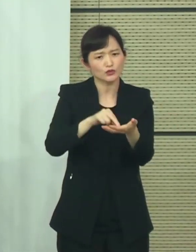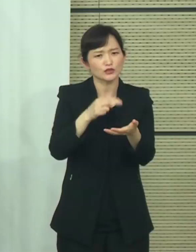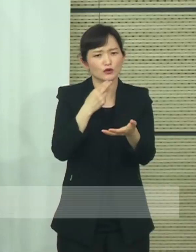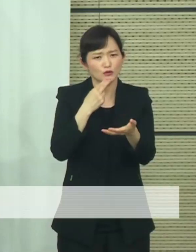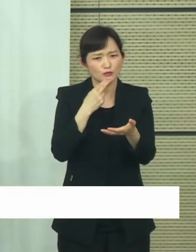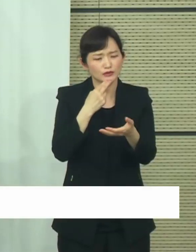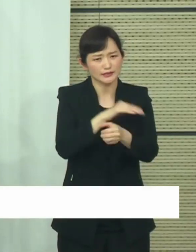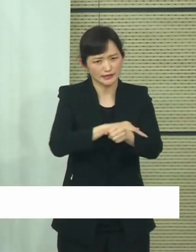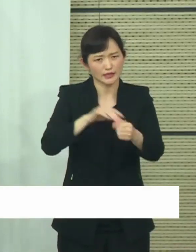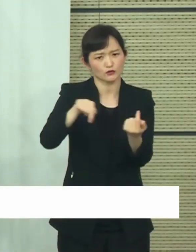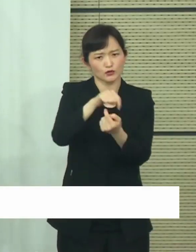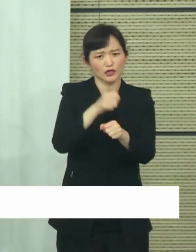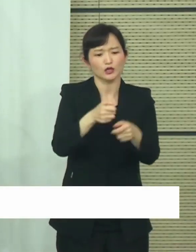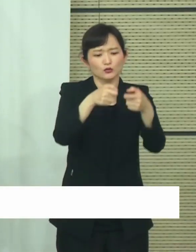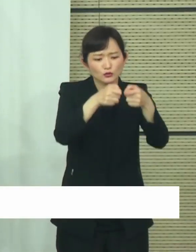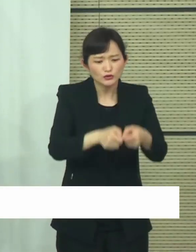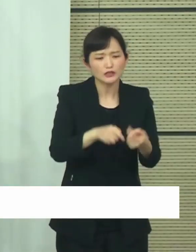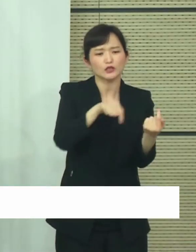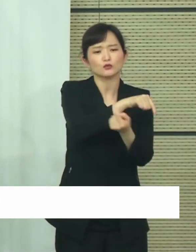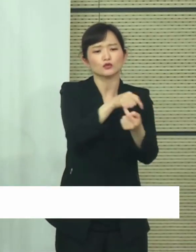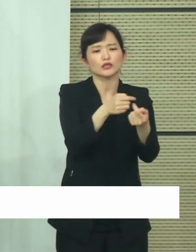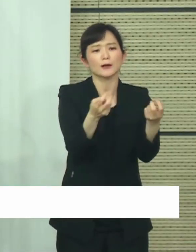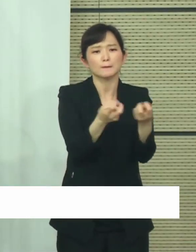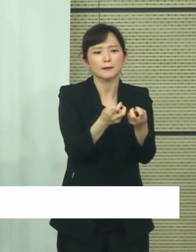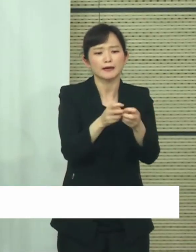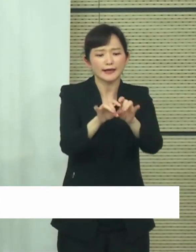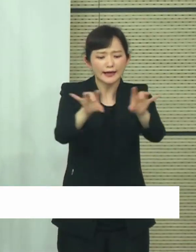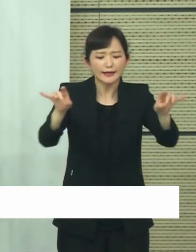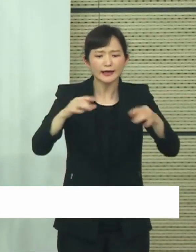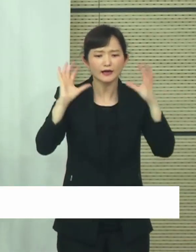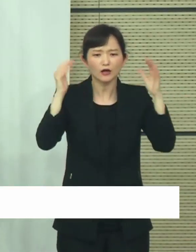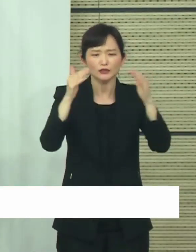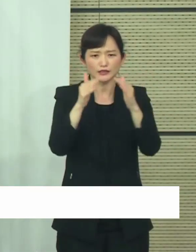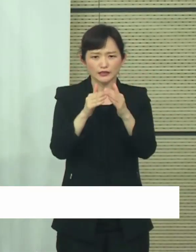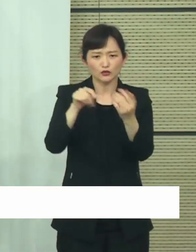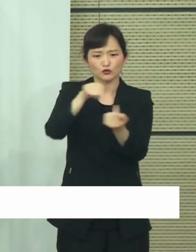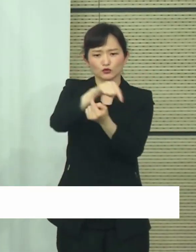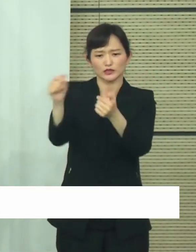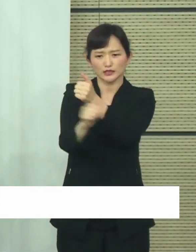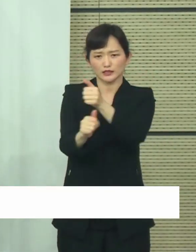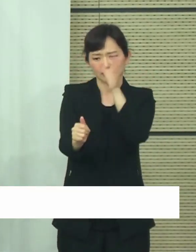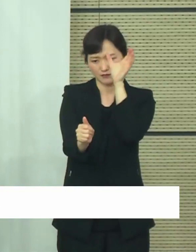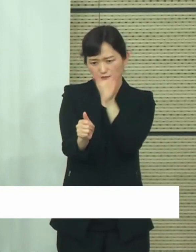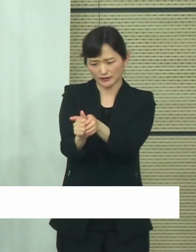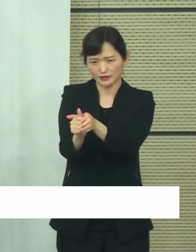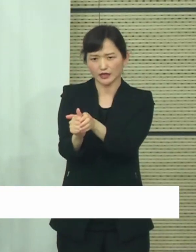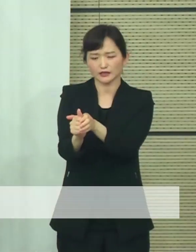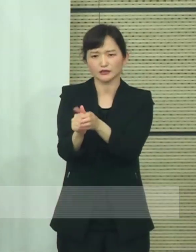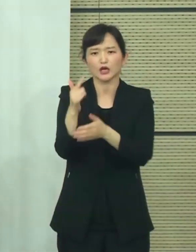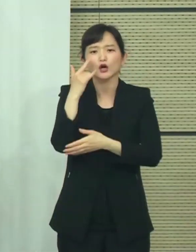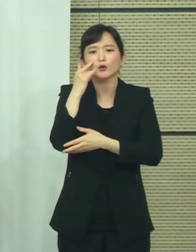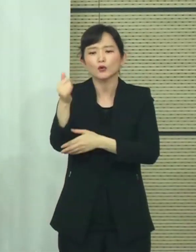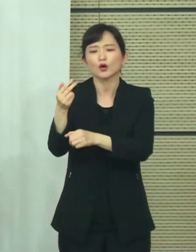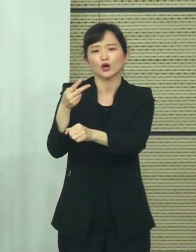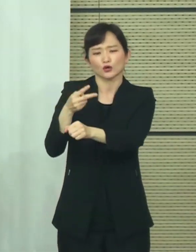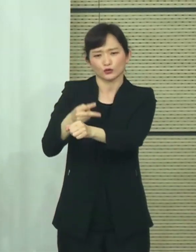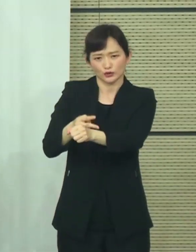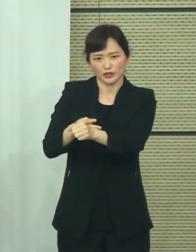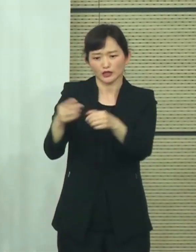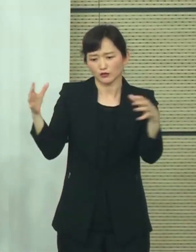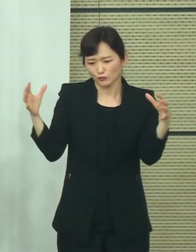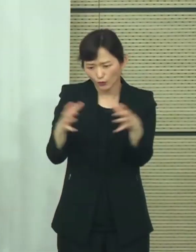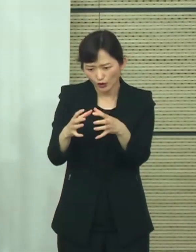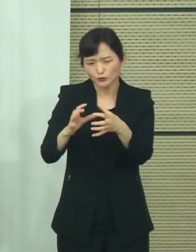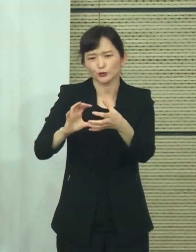구체적인 운영 방식에 대해서는 개별 어린이집의 운영 유언해서 학부모 보육교직원 등이 함께